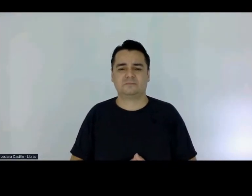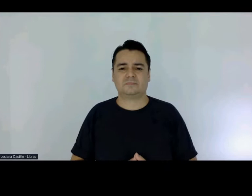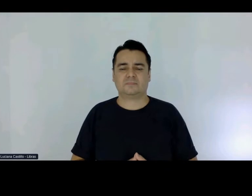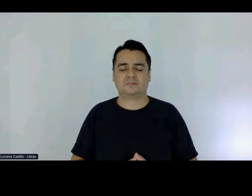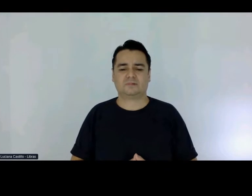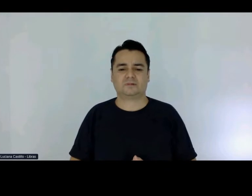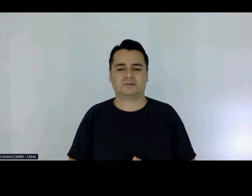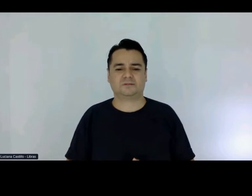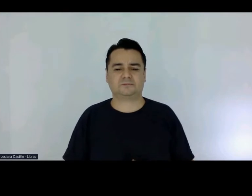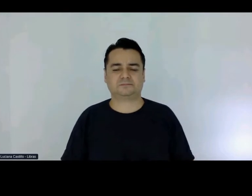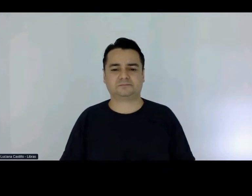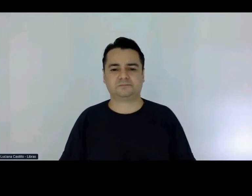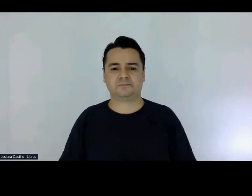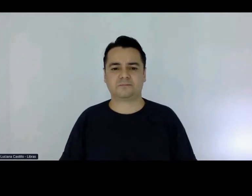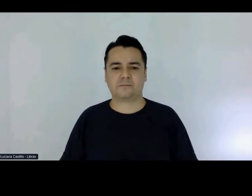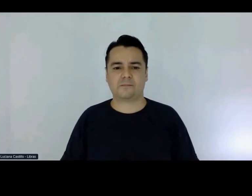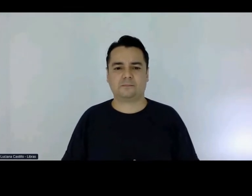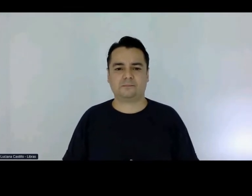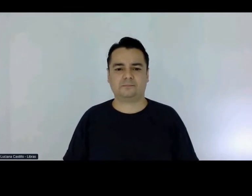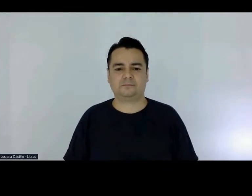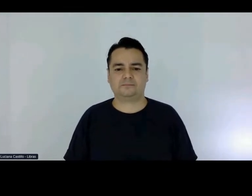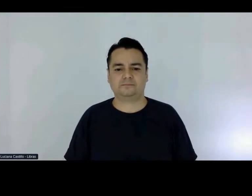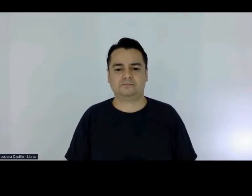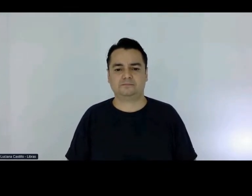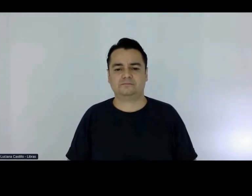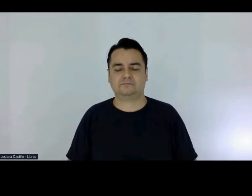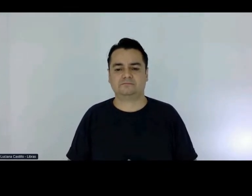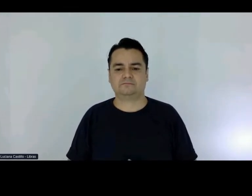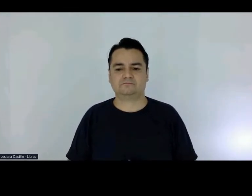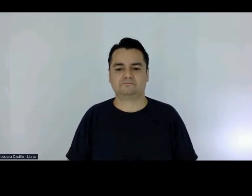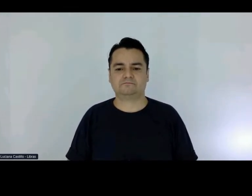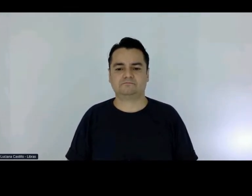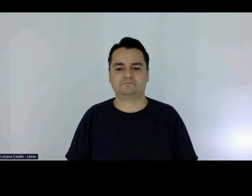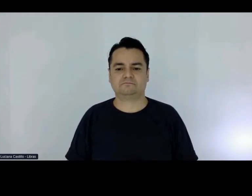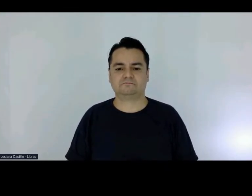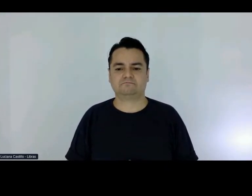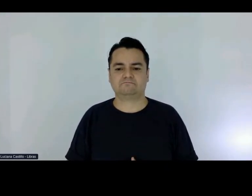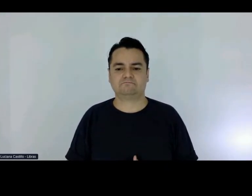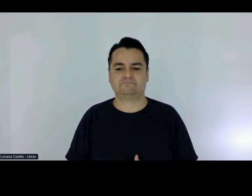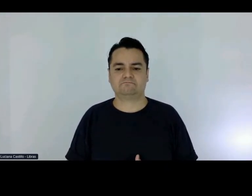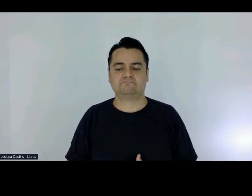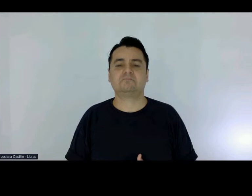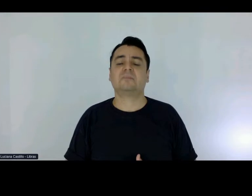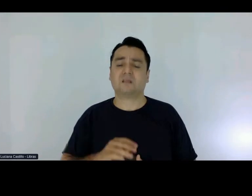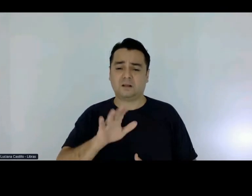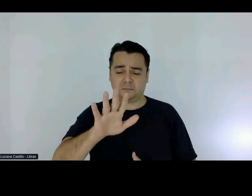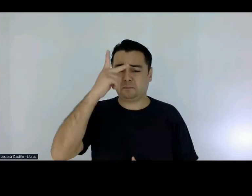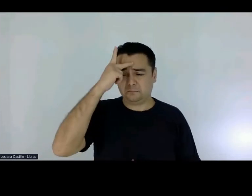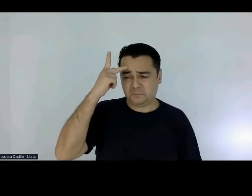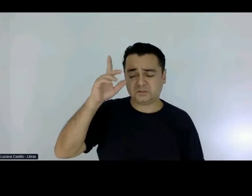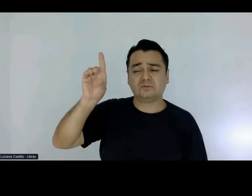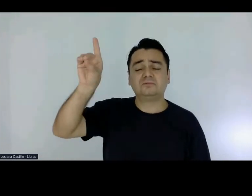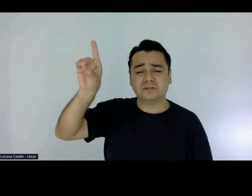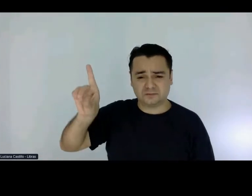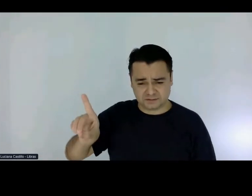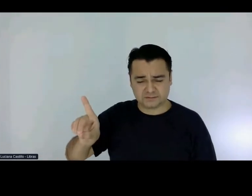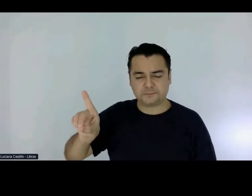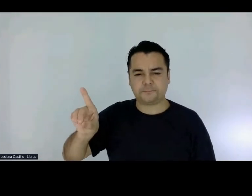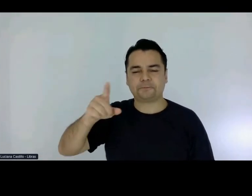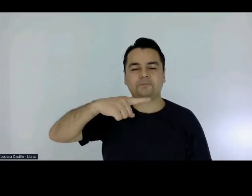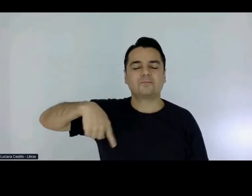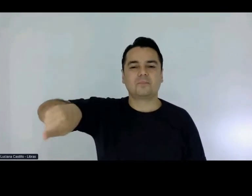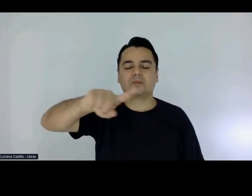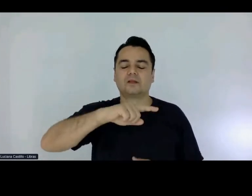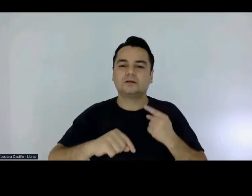aqui. E isso, assim, para nós, pessoas com deficiência, nós vemos